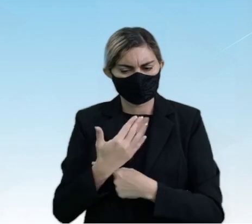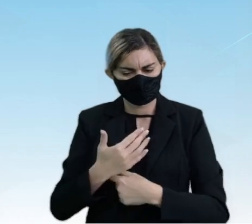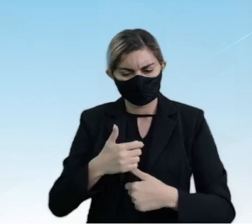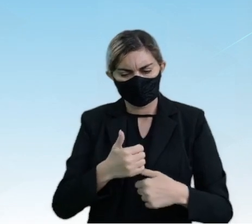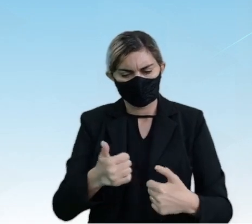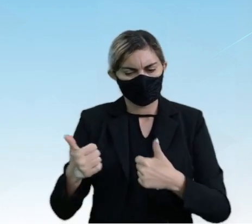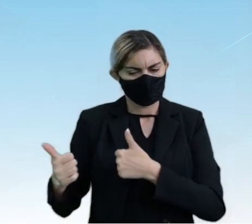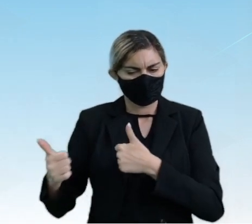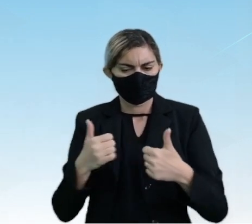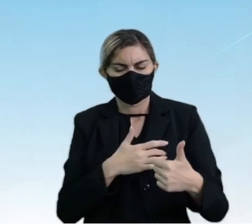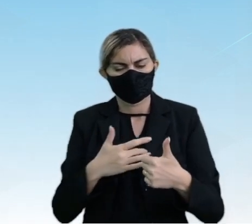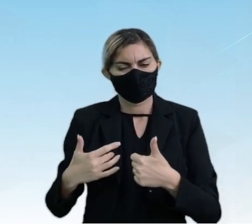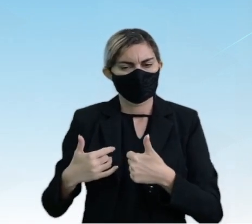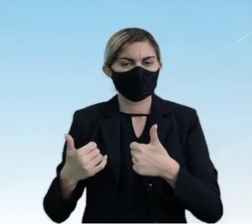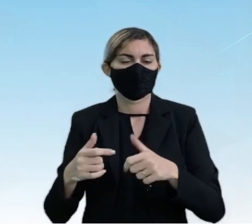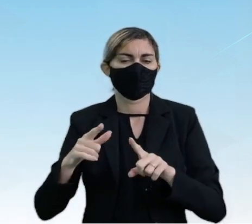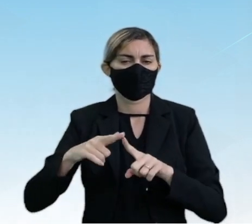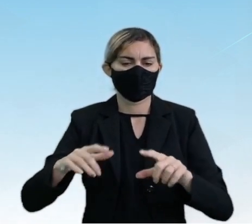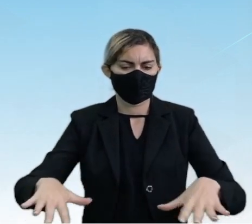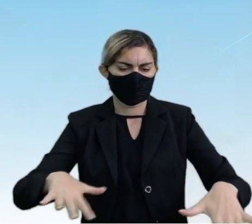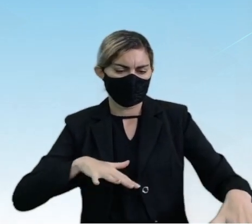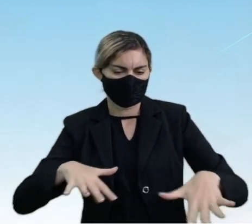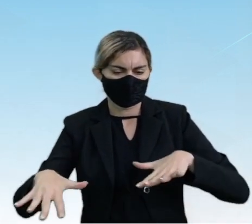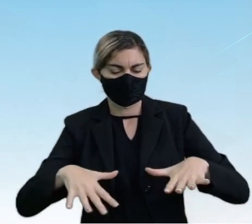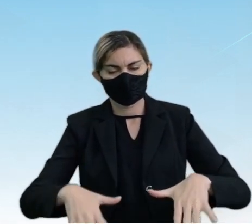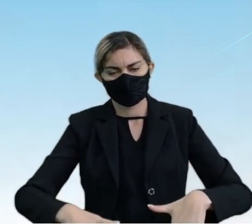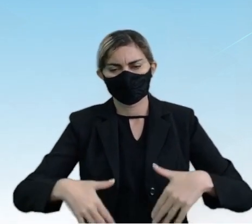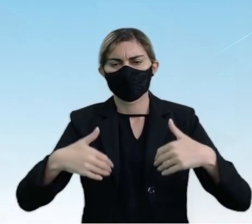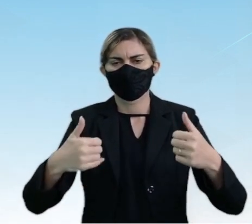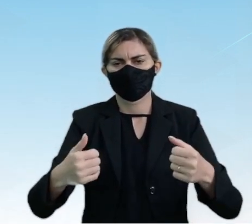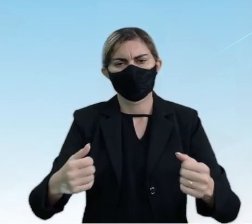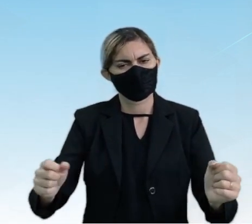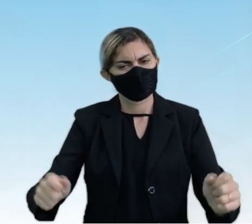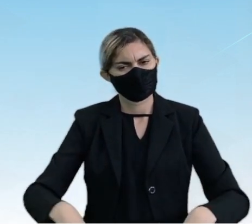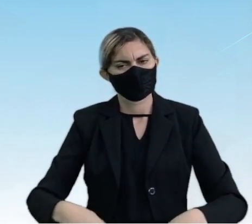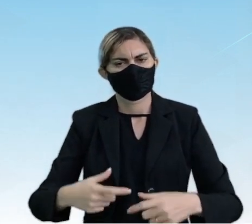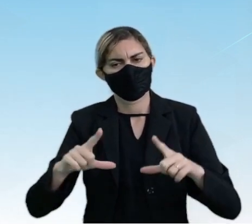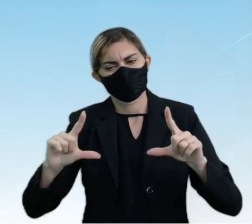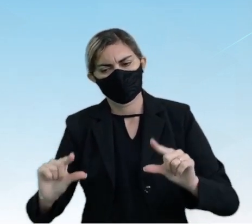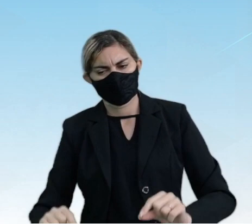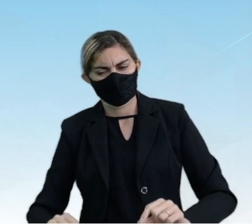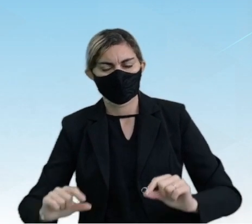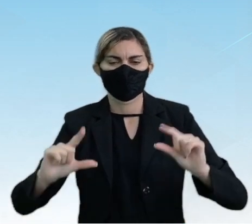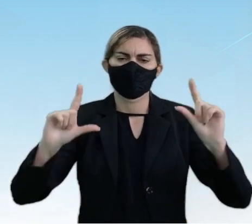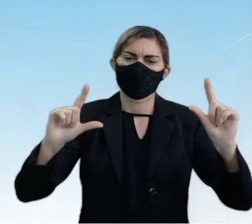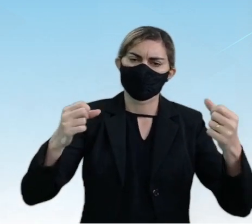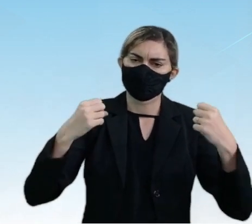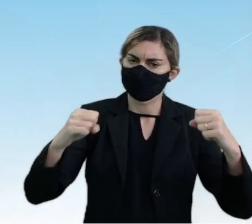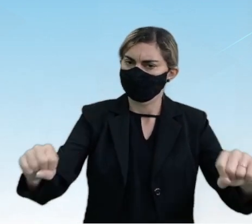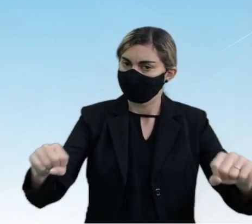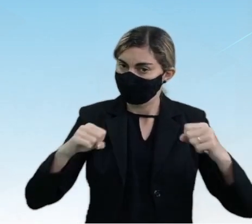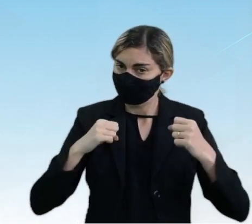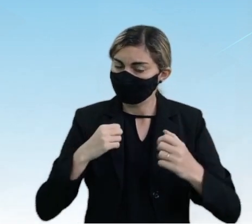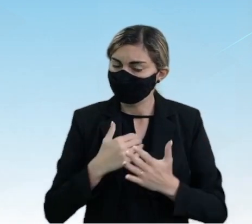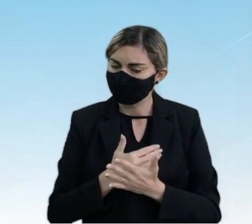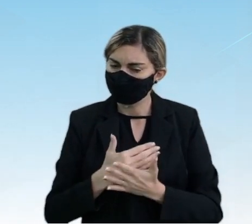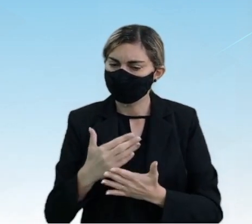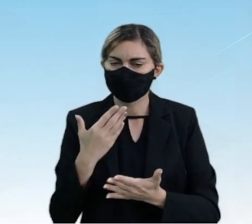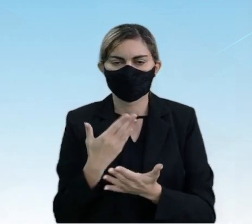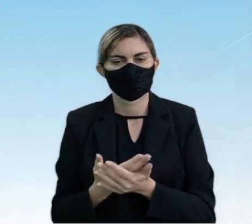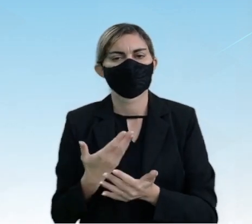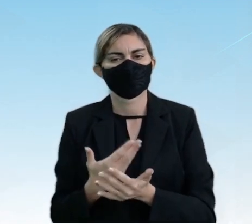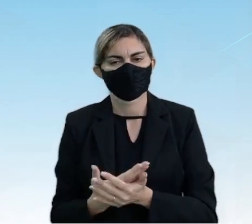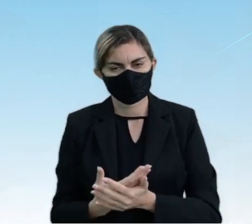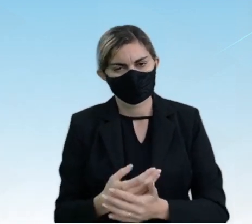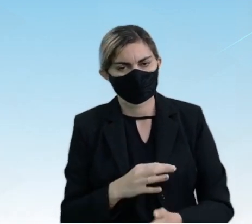traz para o ser humano? Que tipos de movimentos são mais eficientes ou menos eficientes para a prática da ginástica? Ela começou a ser estudada de uma